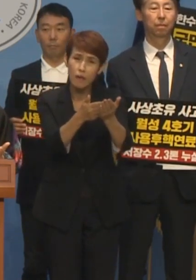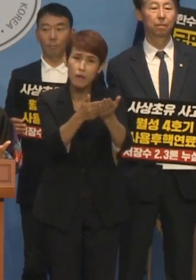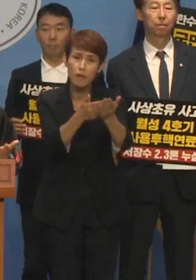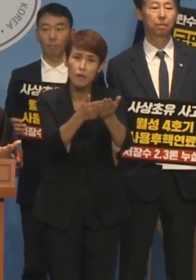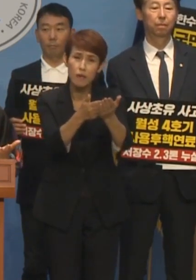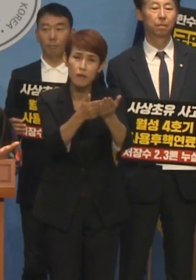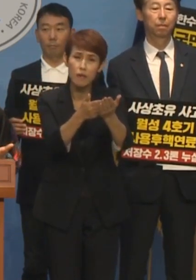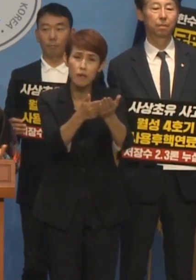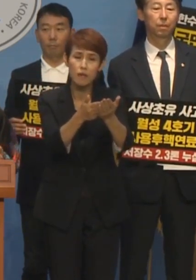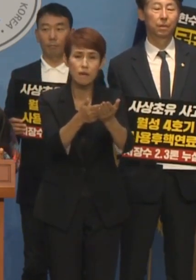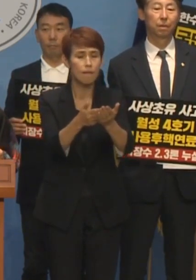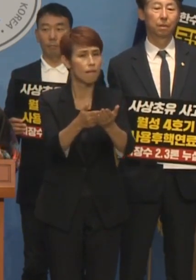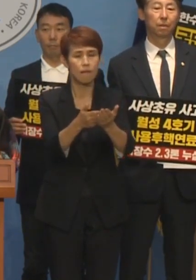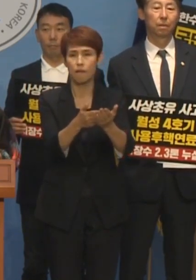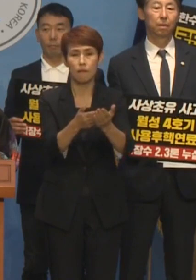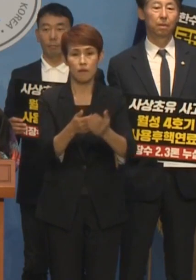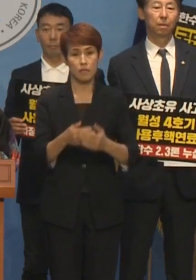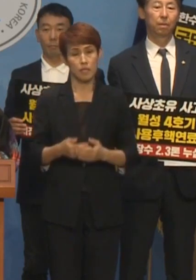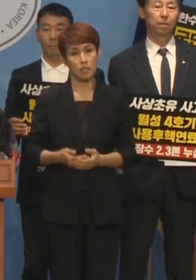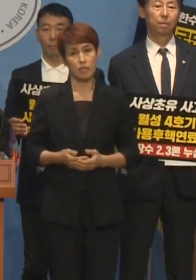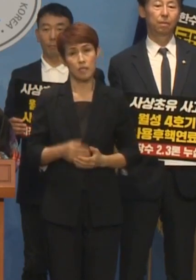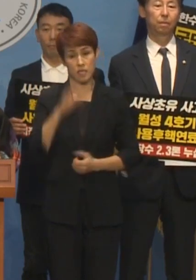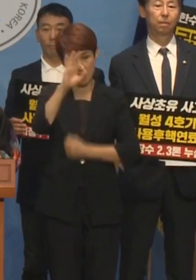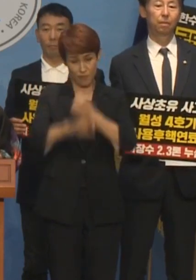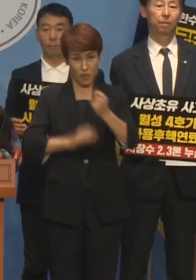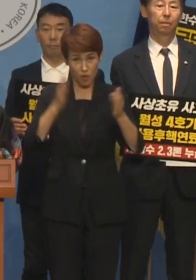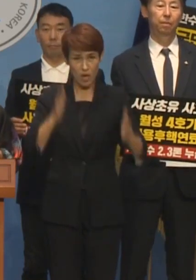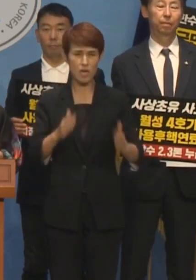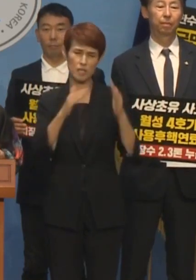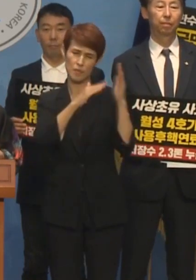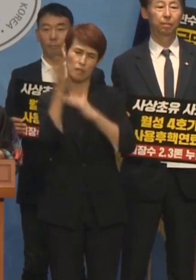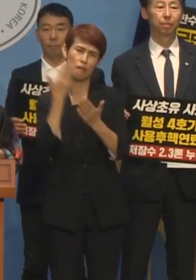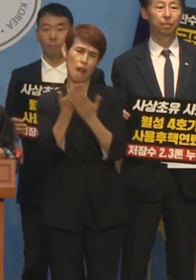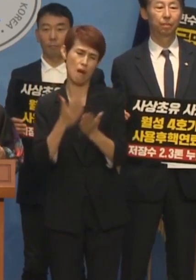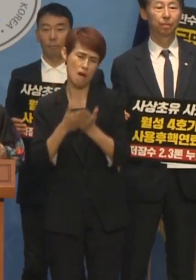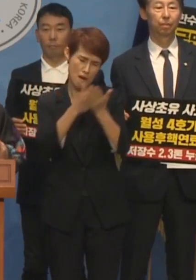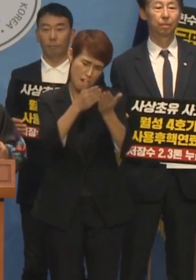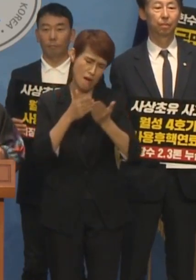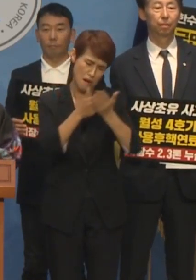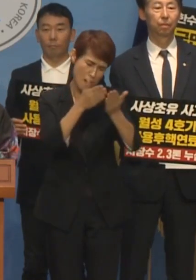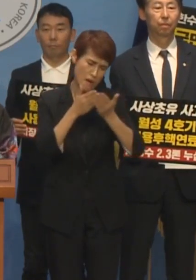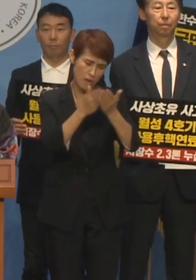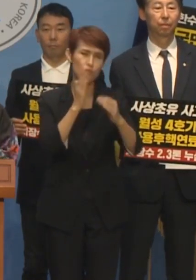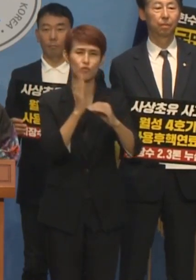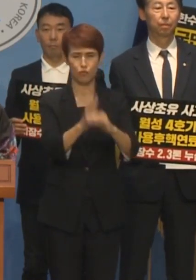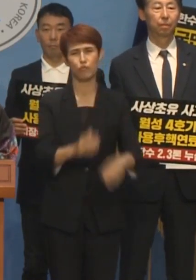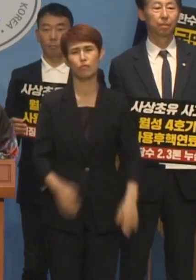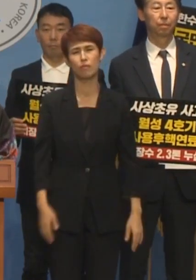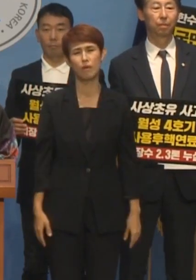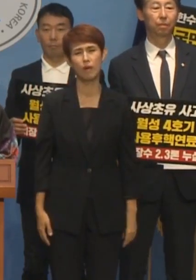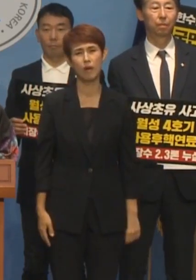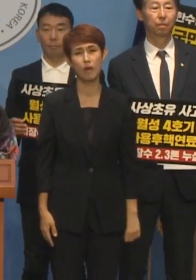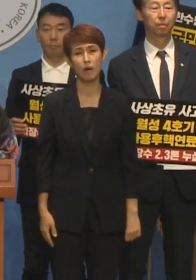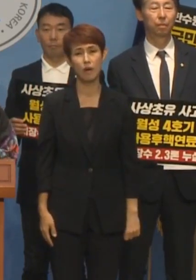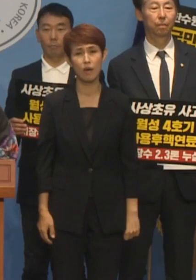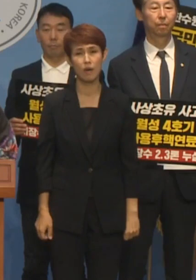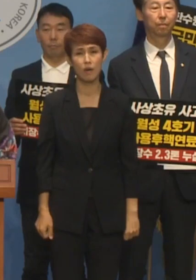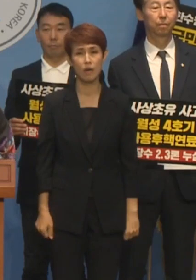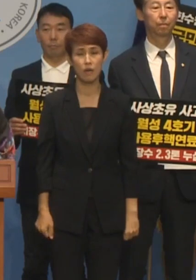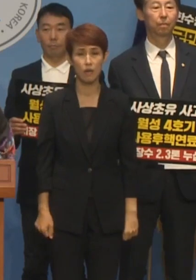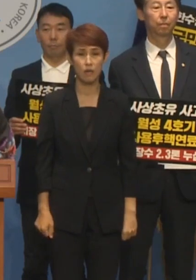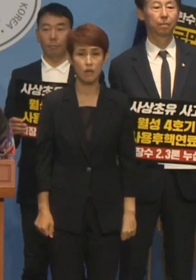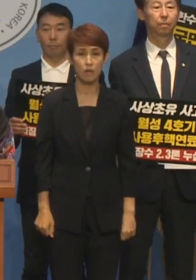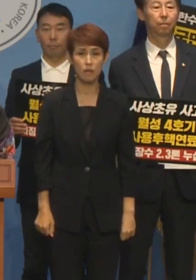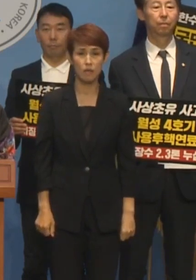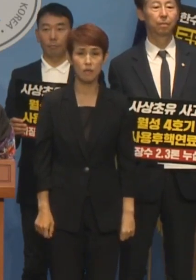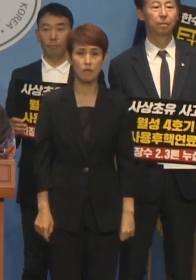지금까지 10년을 지금 이주를 요구하고 있습니다. 지금 왜 이게 사고가 그냥 어느